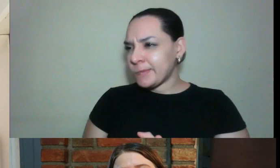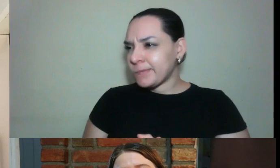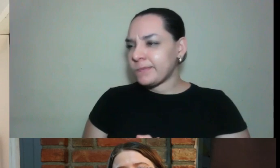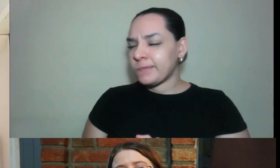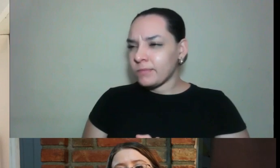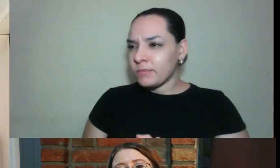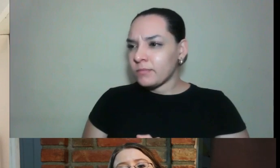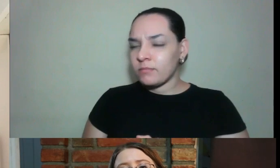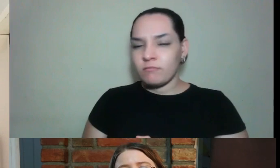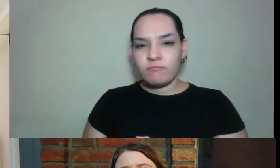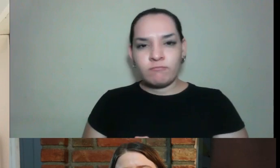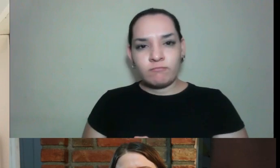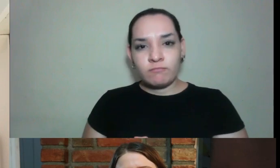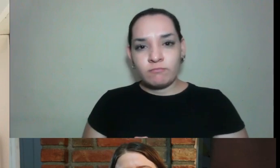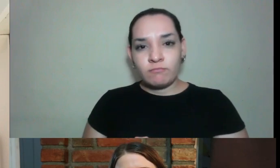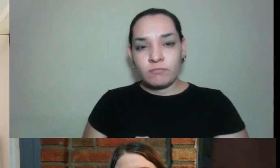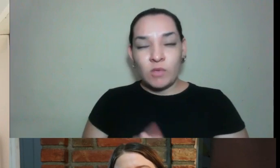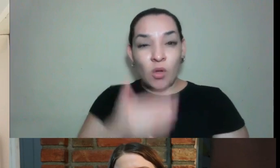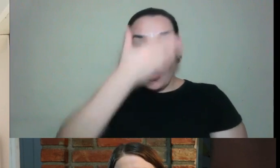que quiere?